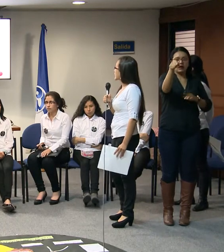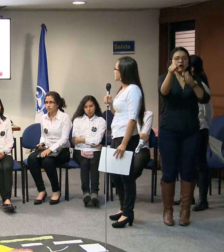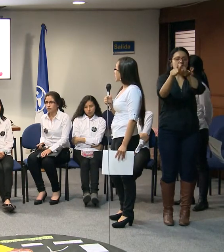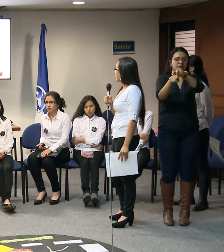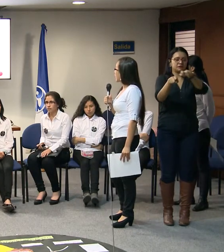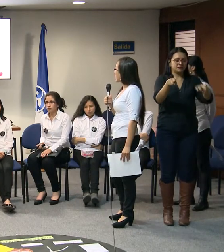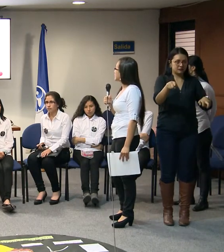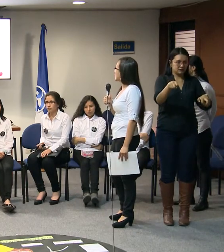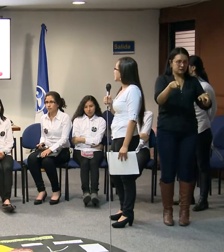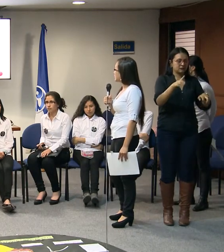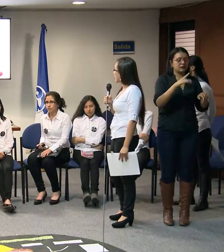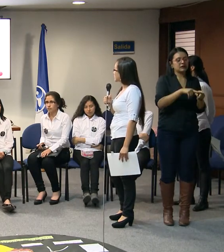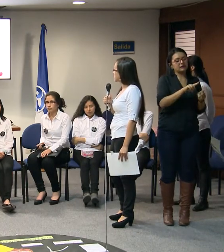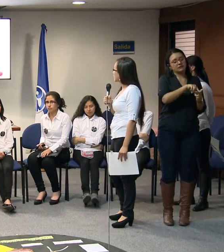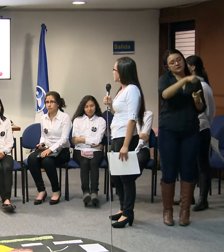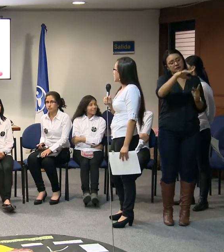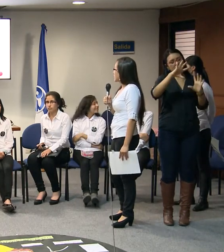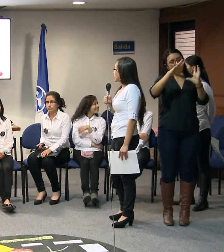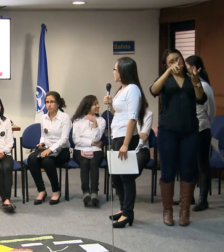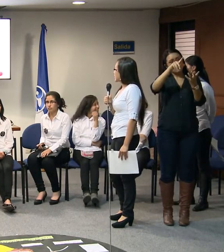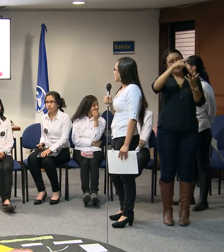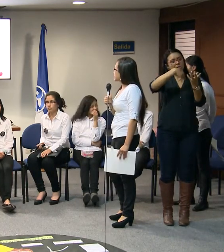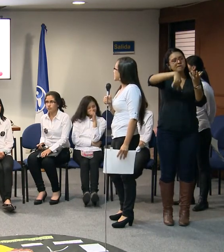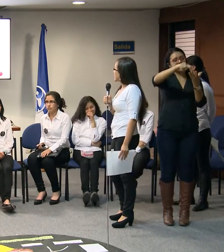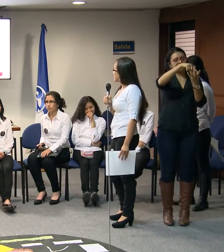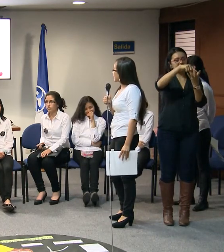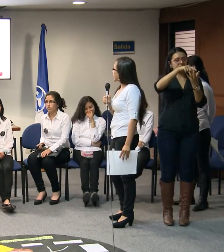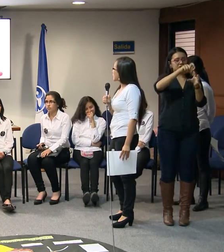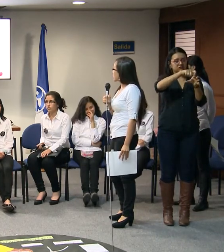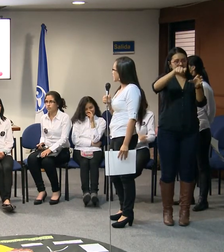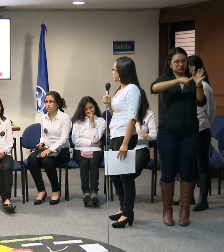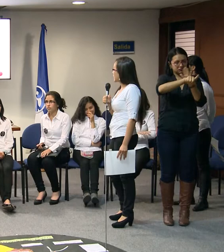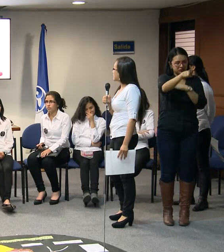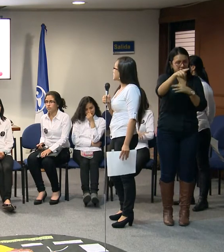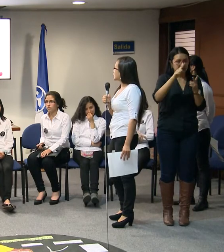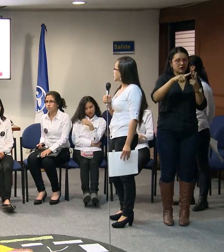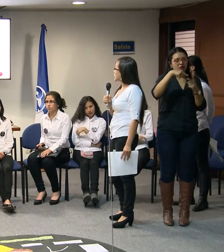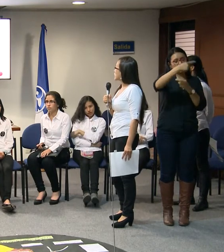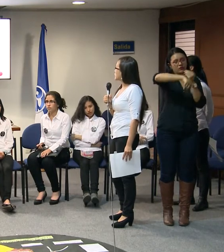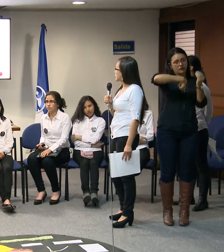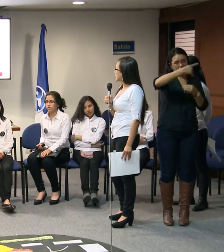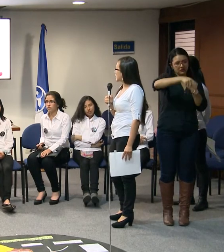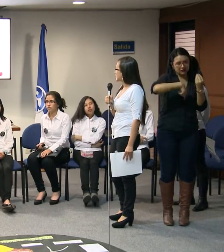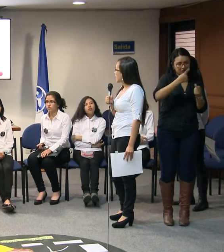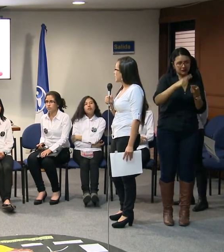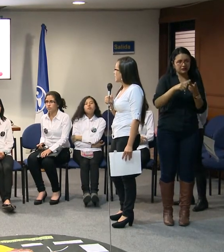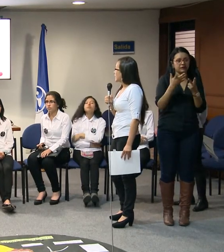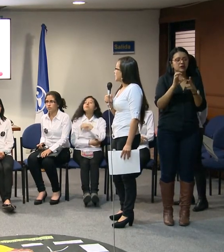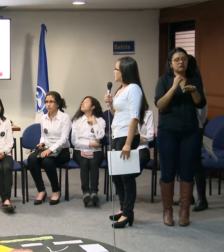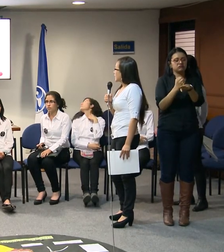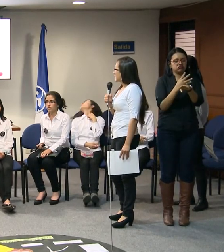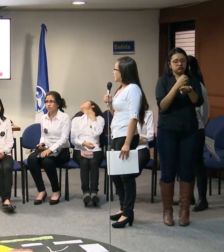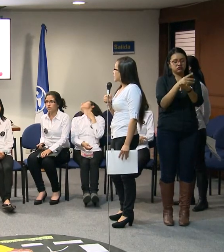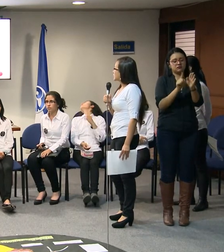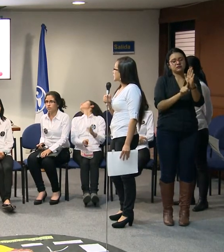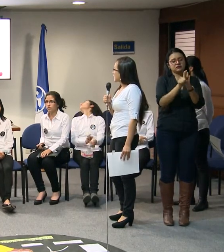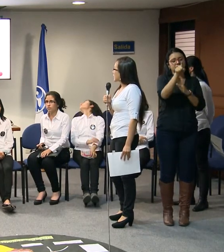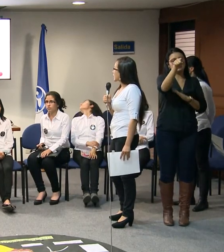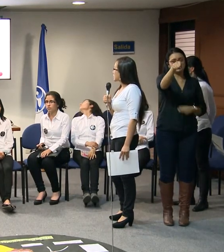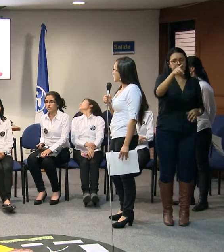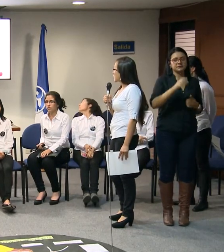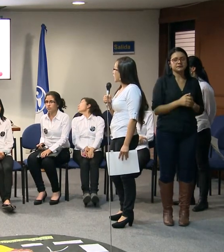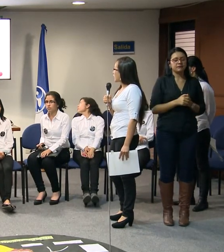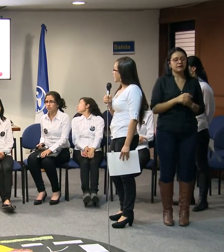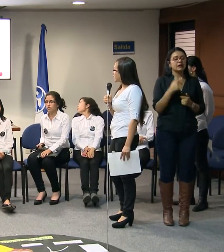por despegar hacia el espacio, siguiente en órbita, después propulsión espacial,